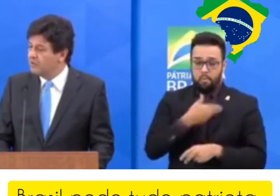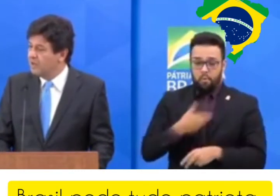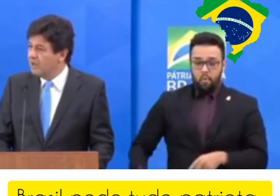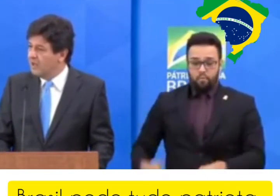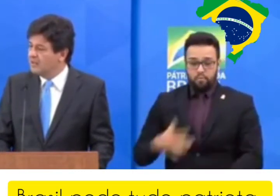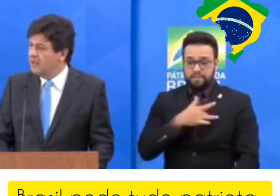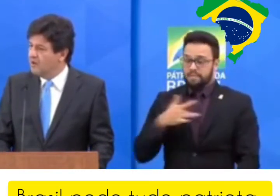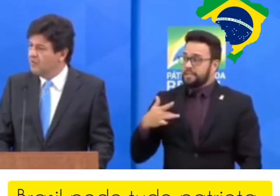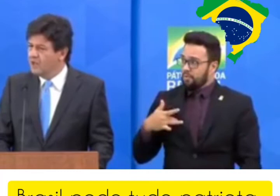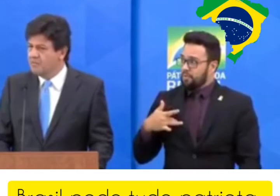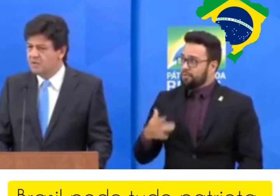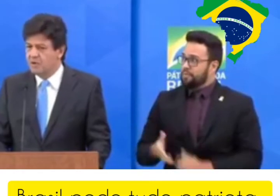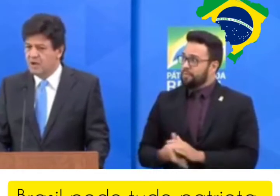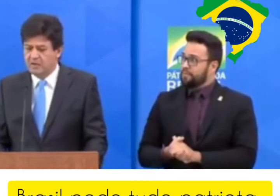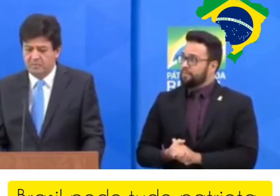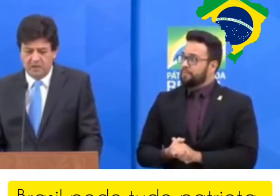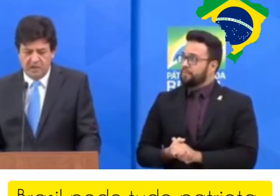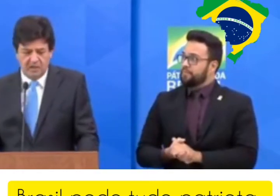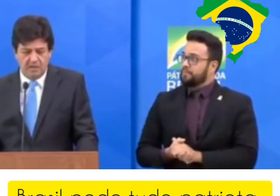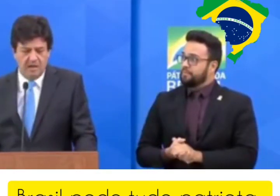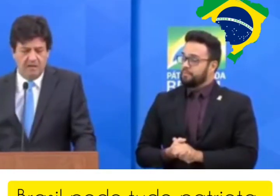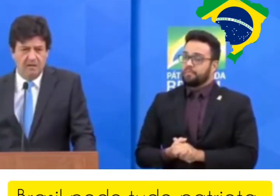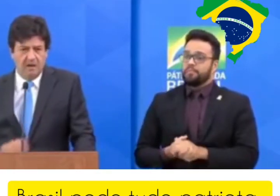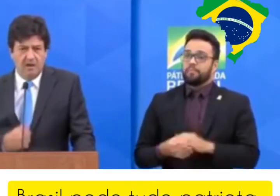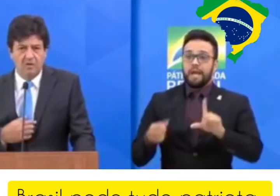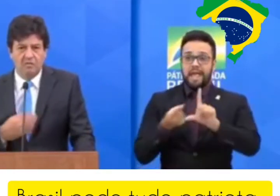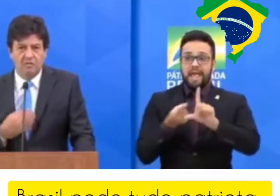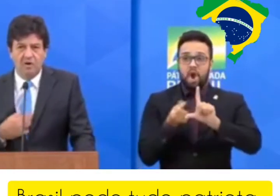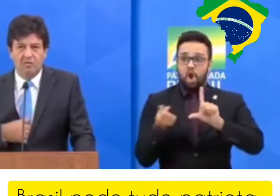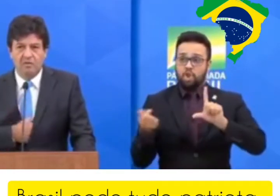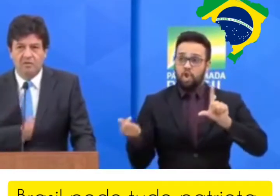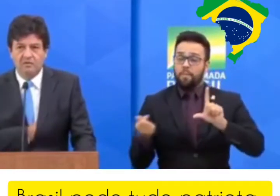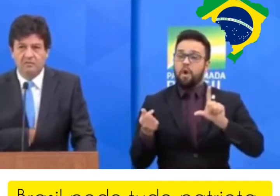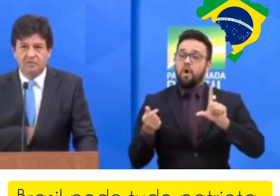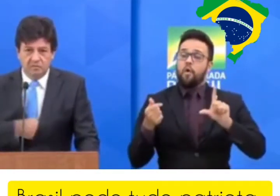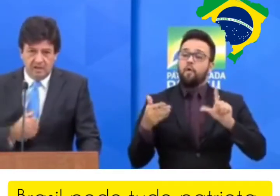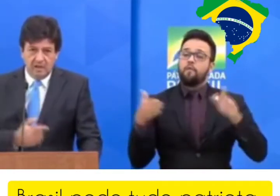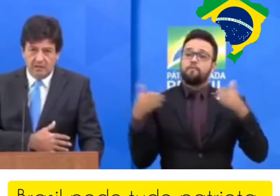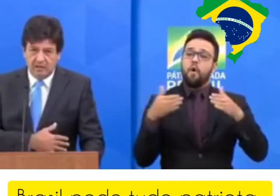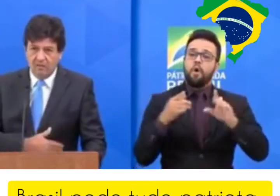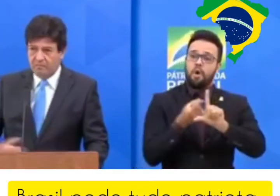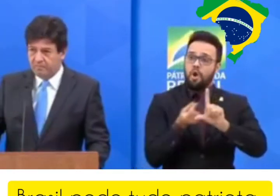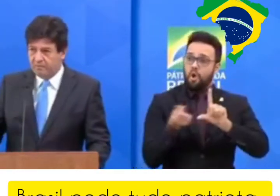de Davos. Até eu fiquei impressionado, porque chamariam num fórum